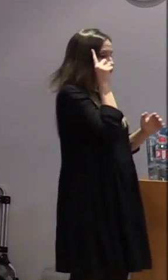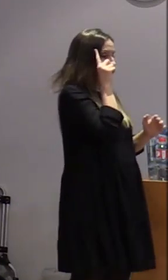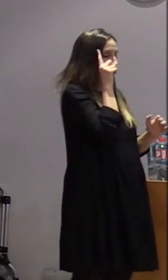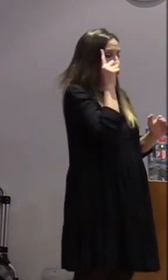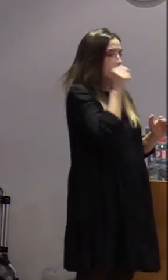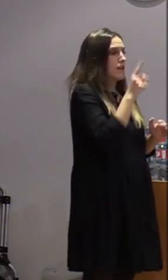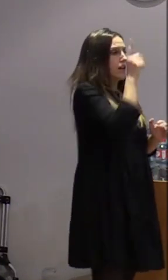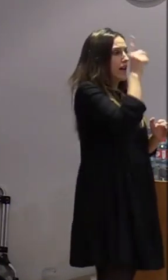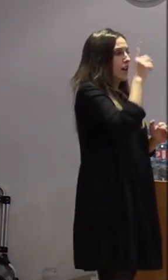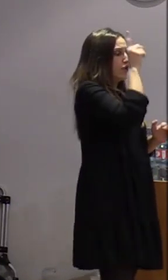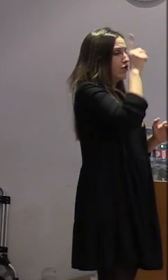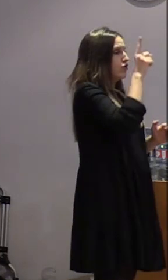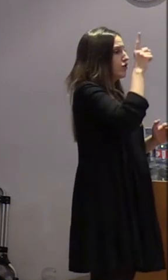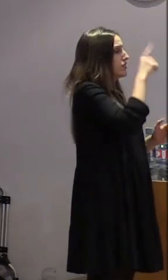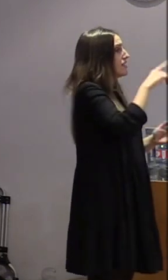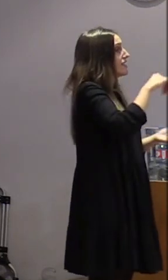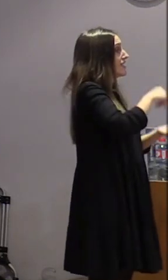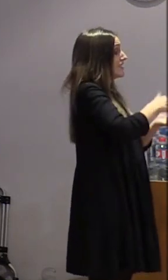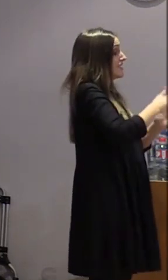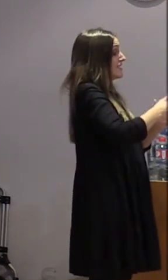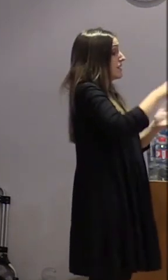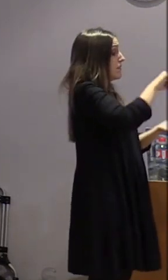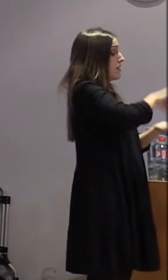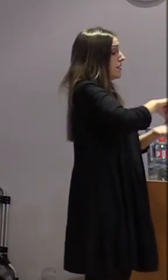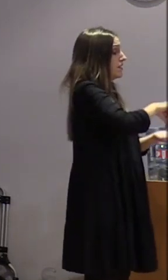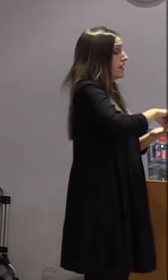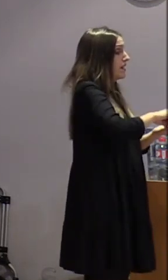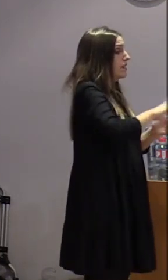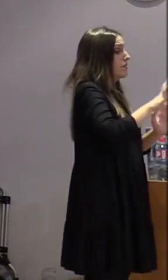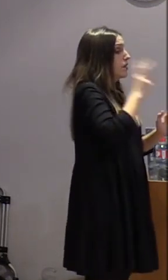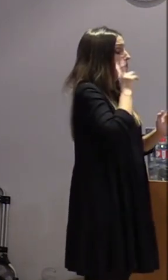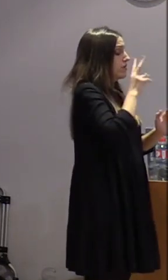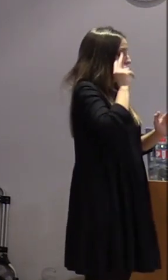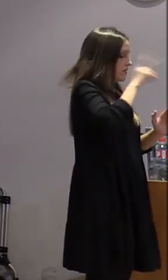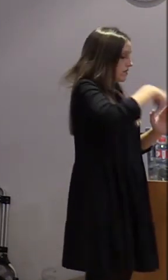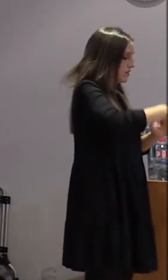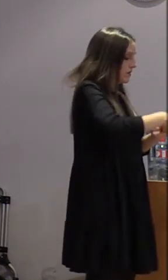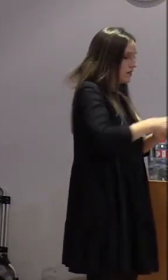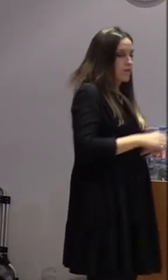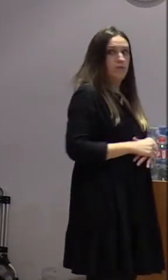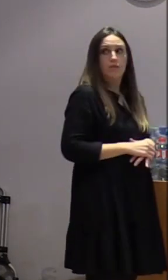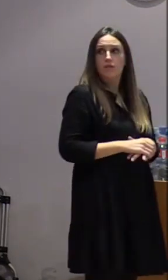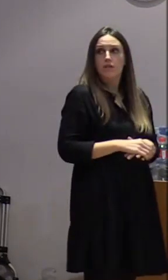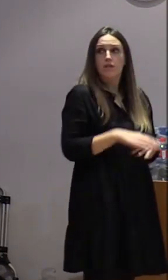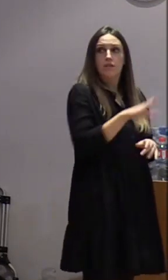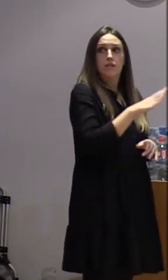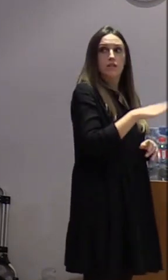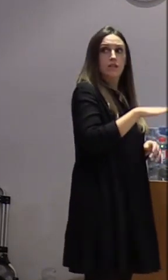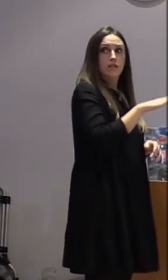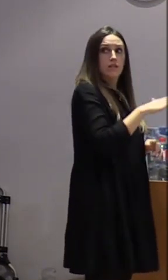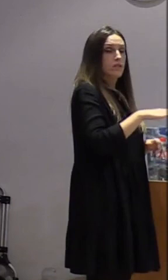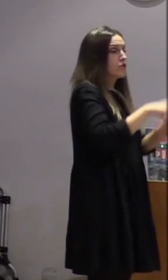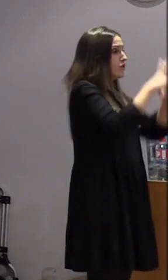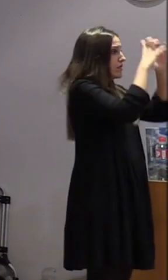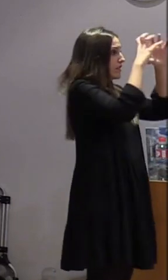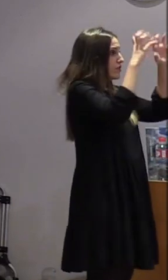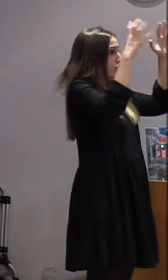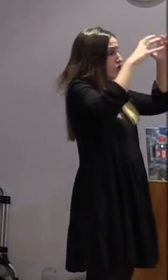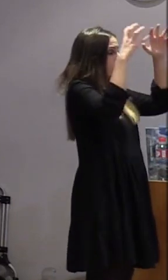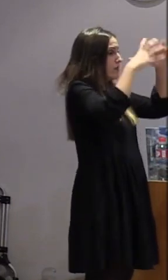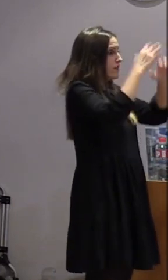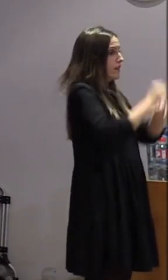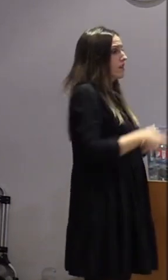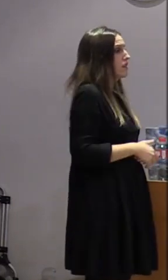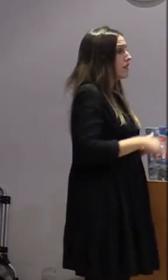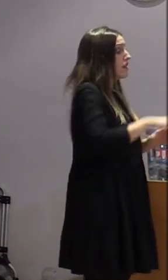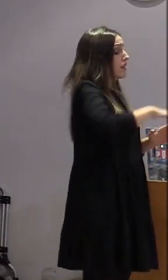al norte tiene el sistema central o la sierra de Guadarrama, pero hemos dicho que está mirando hacia el sur, ¿dónde está viendo las tormentas? En los